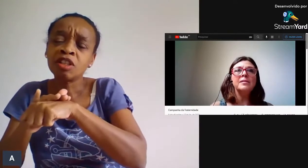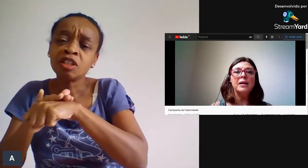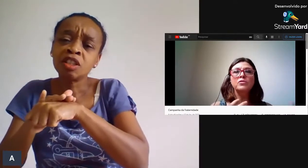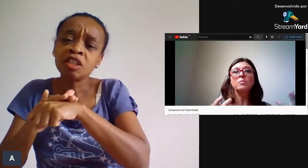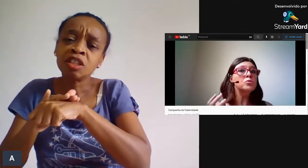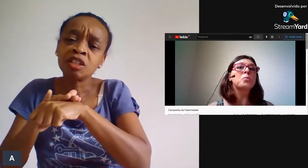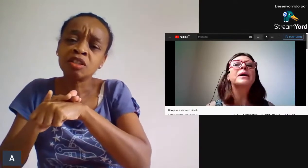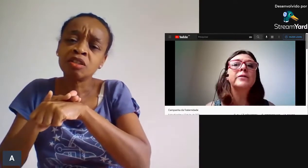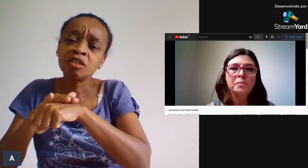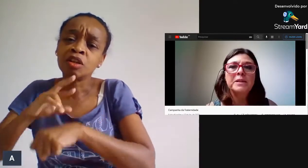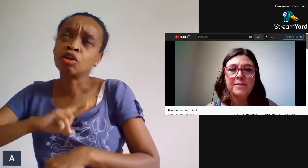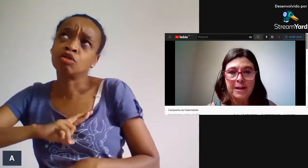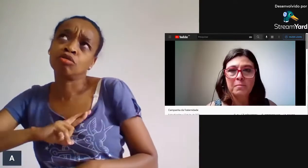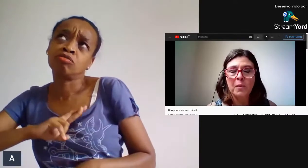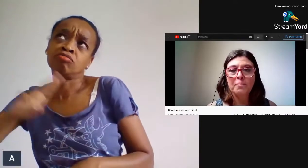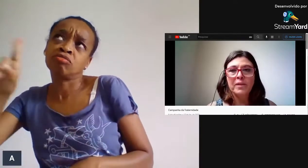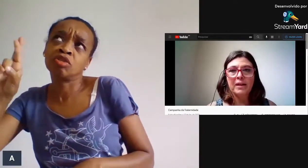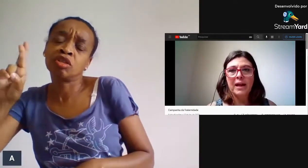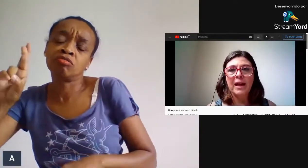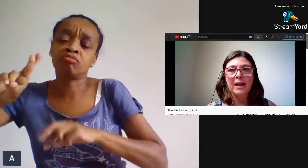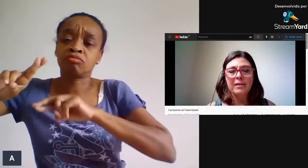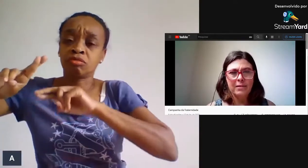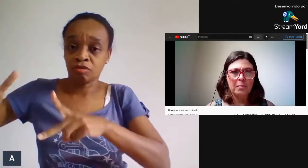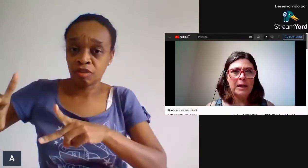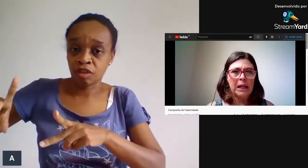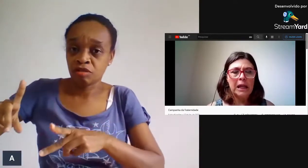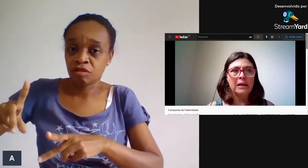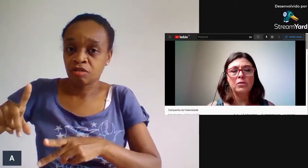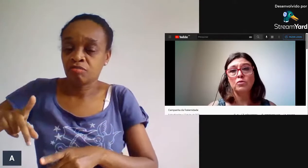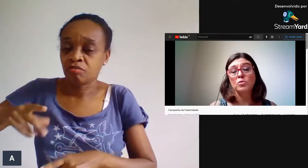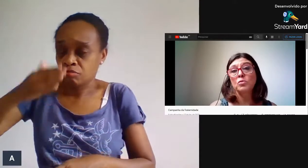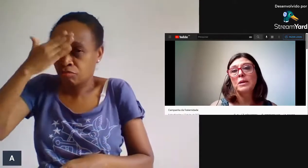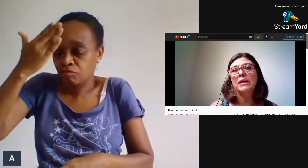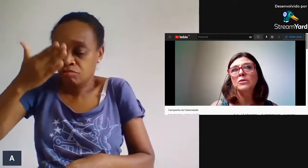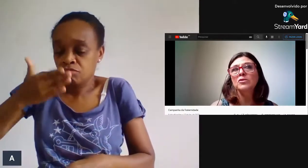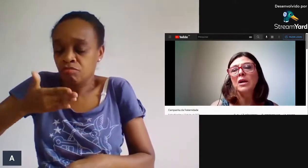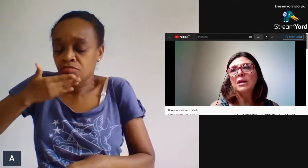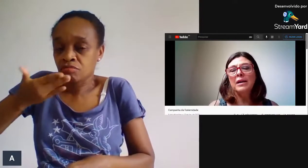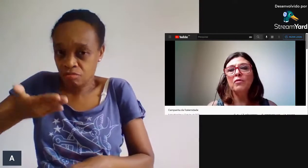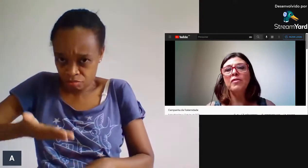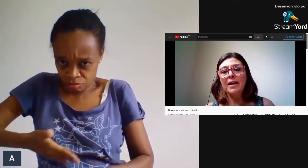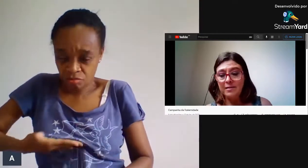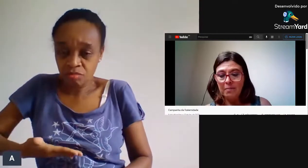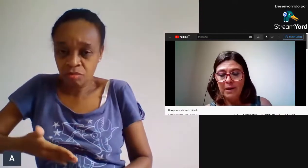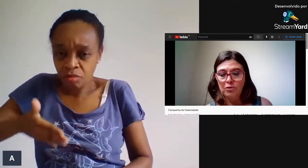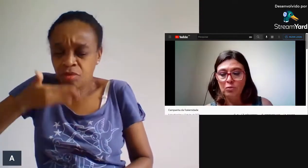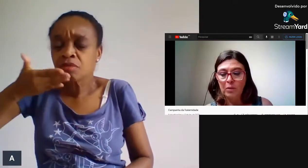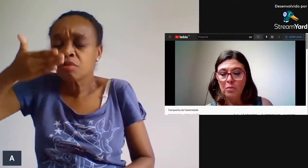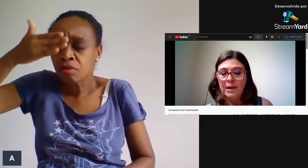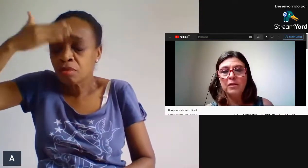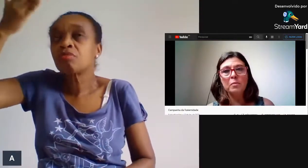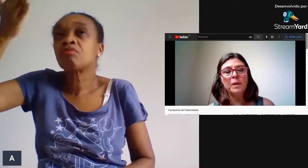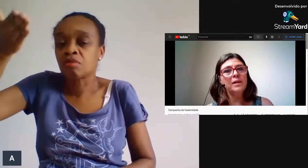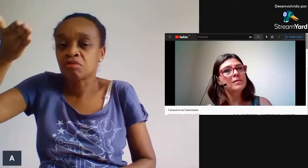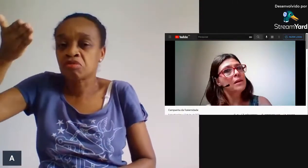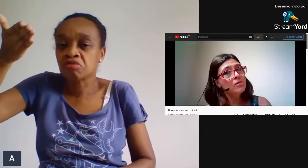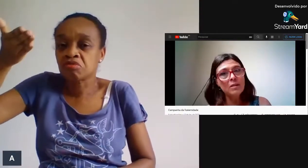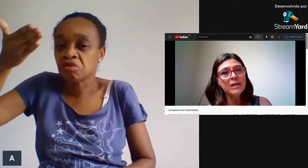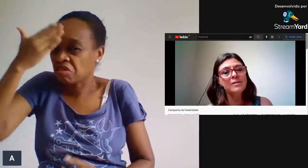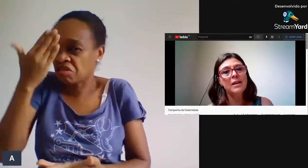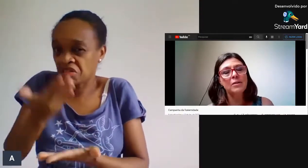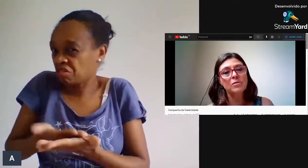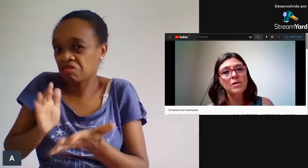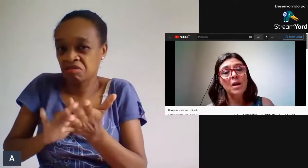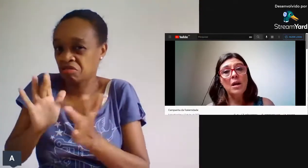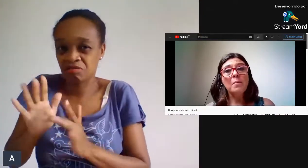entre cristãos e muçulmanos, por exemplo, né? Deu para entender? Então, os muçulmanos não fazem parte do ecumenismo porque eles não